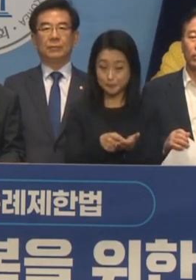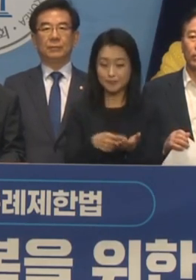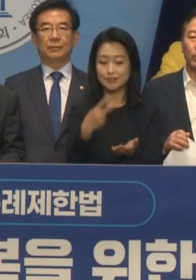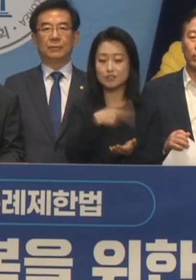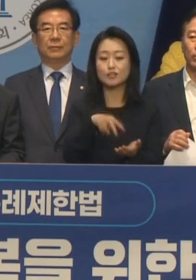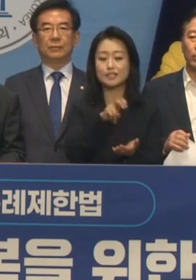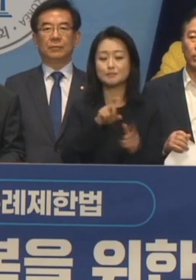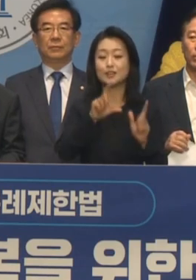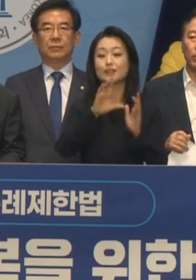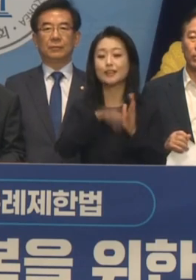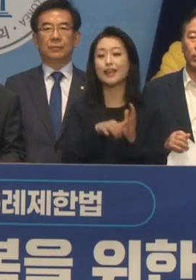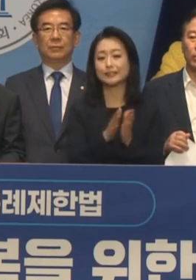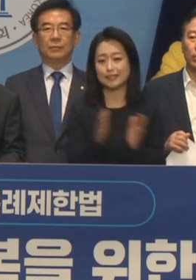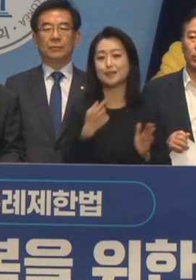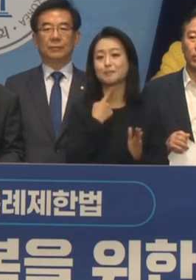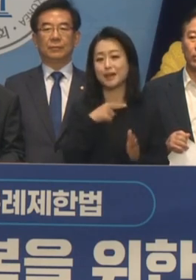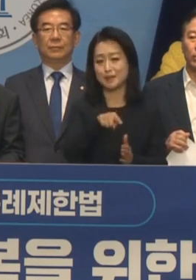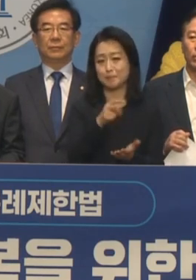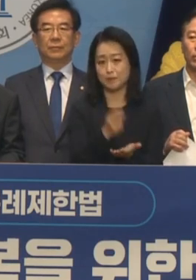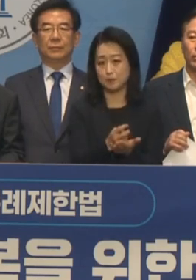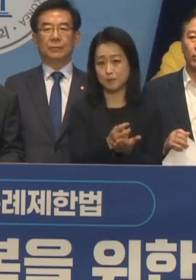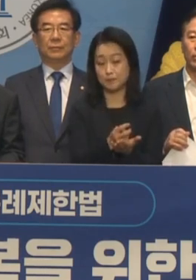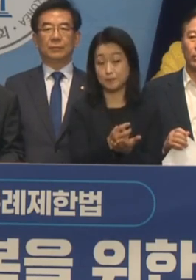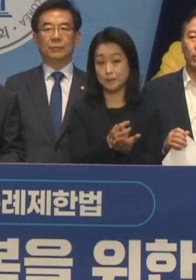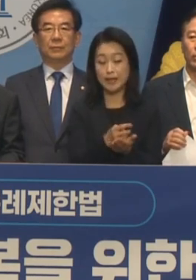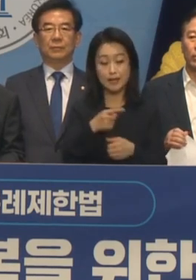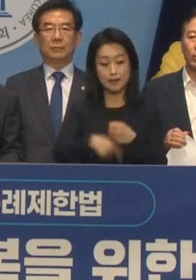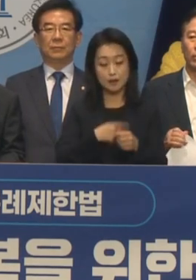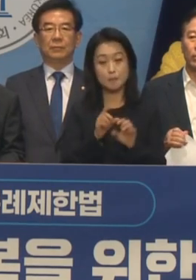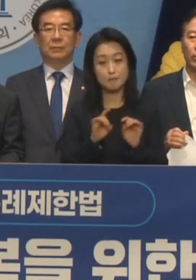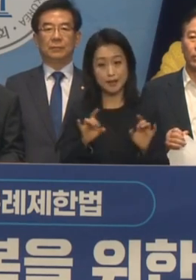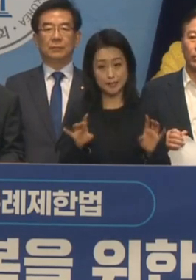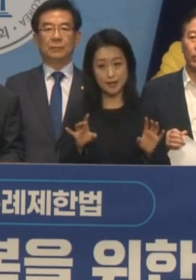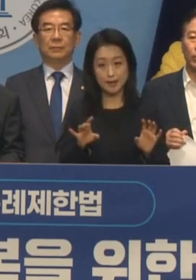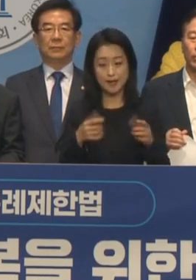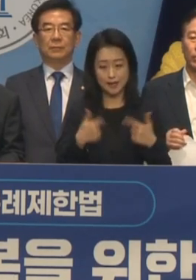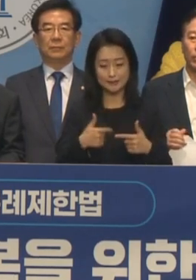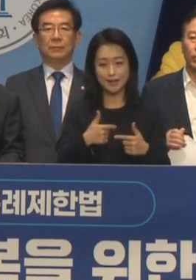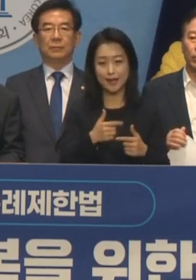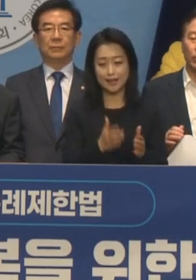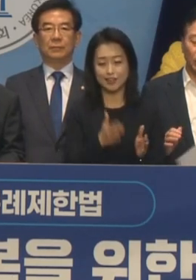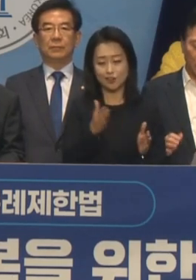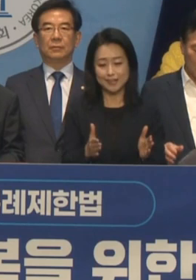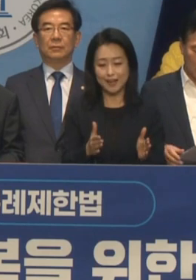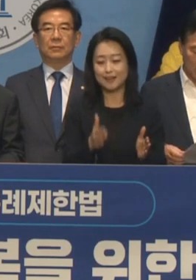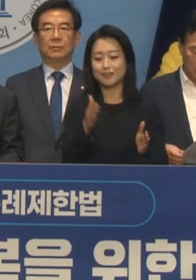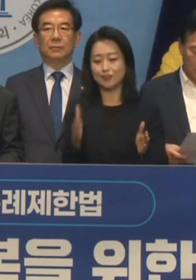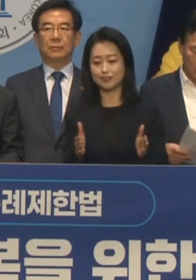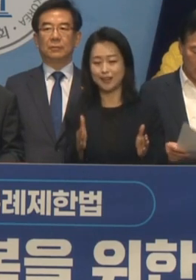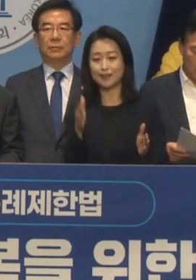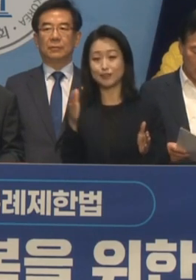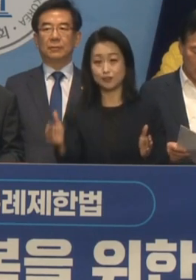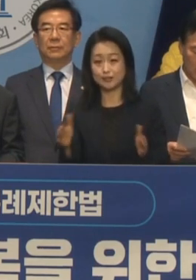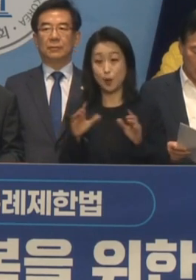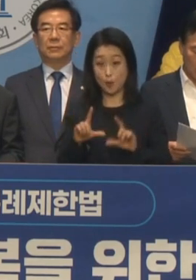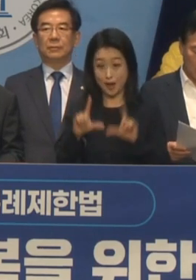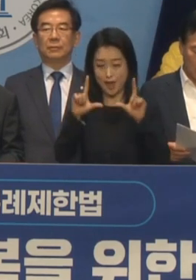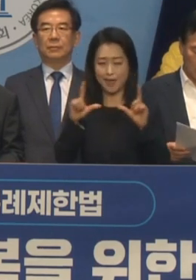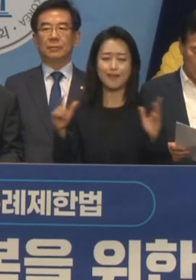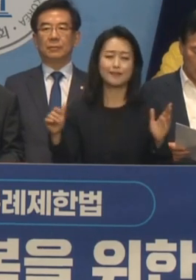2020년도에 도입된 이 제도는 매년 일몰 기한이 연장되면서 올해